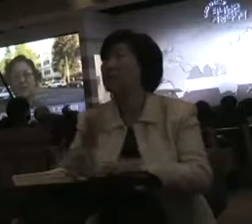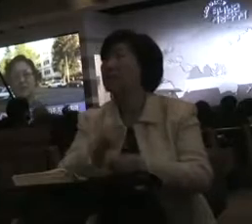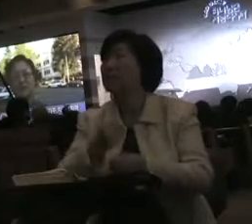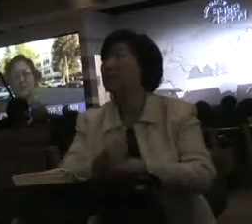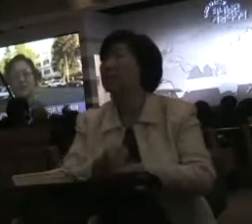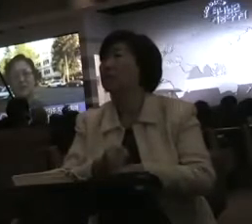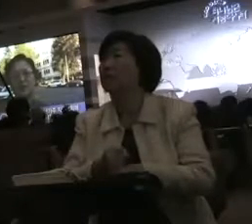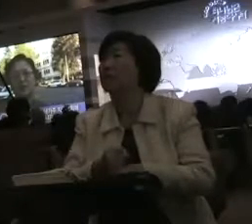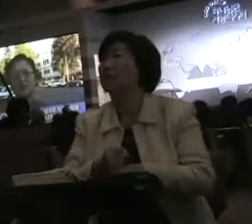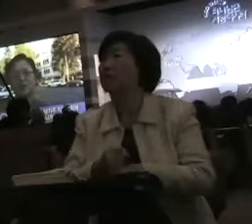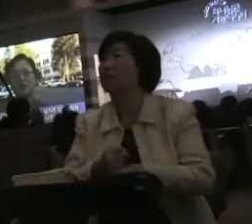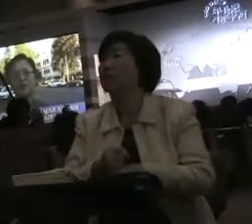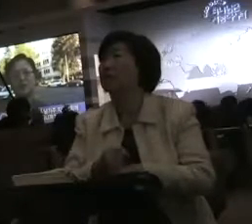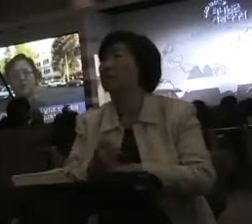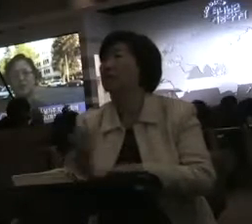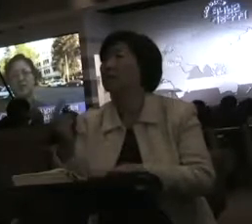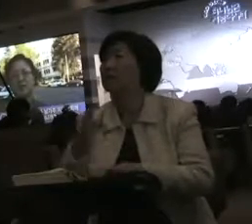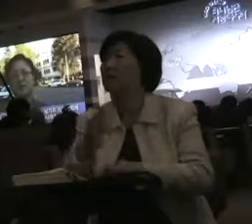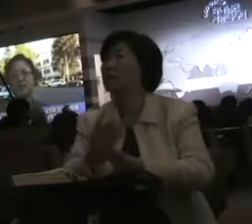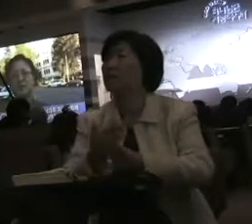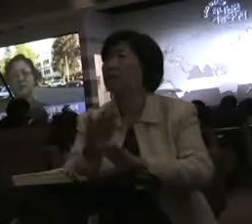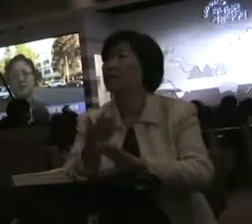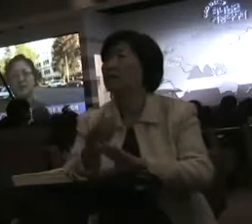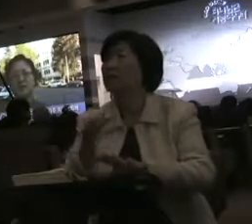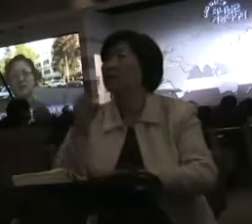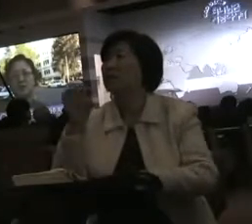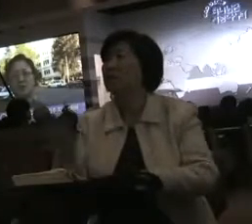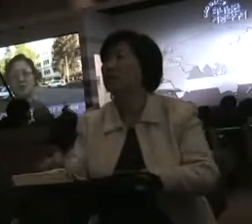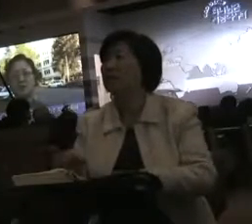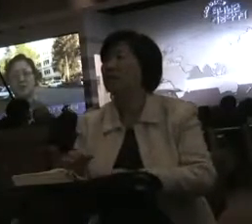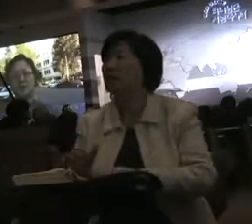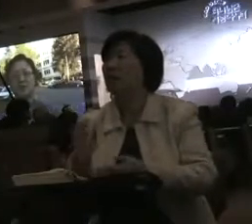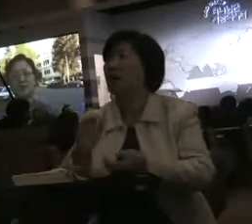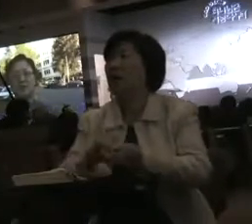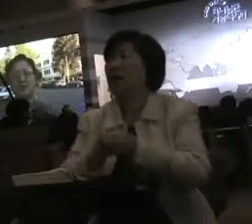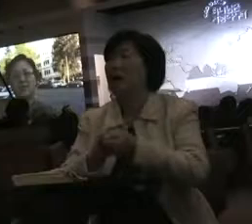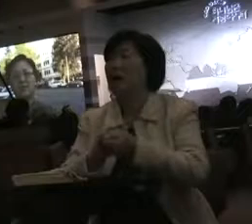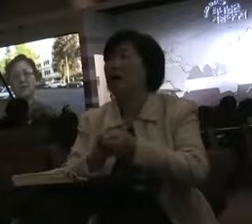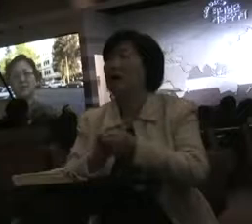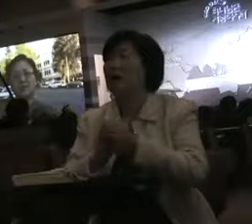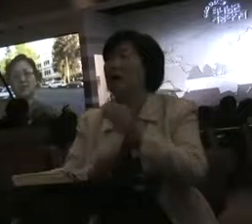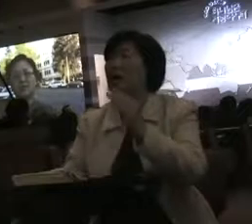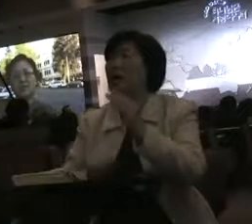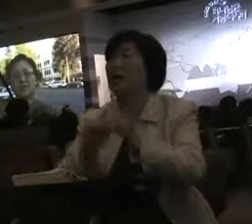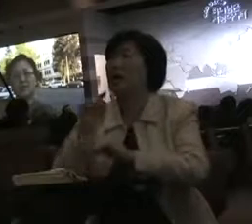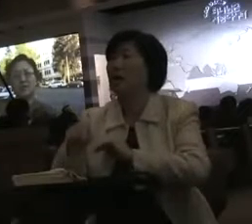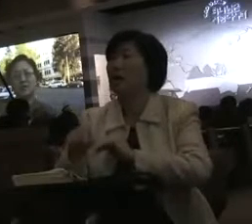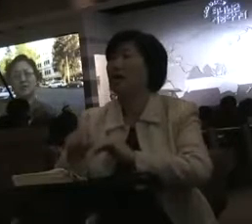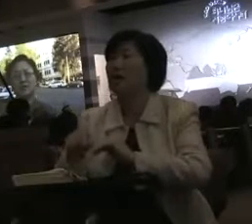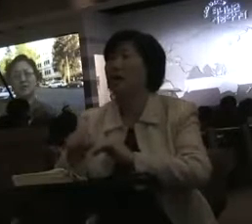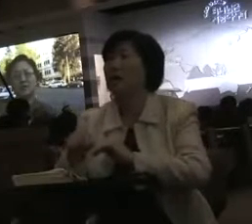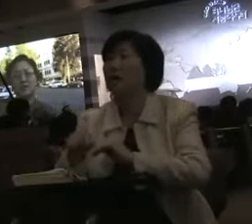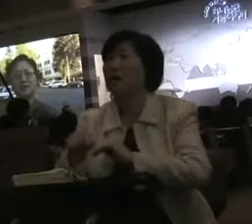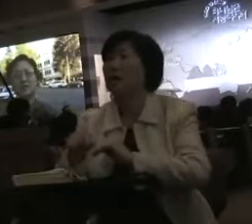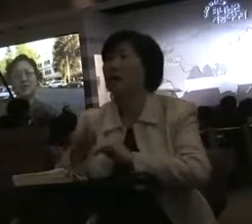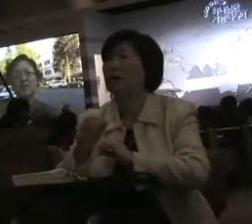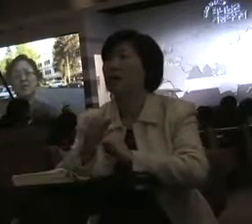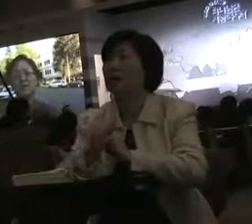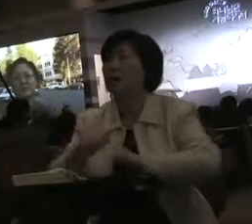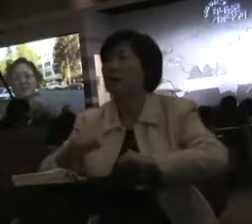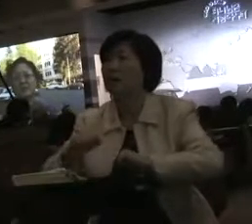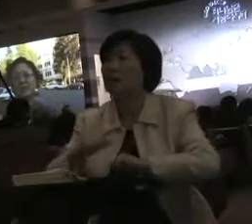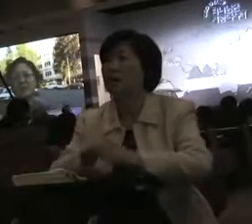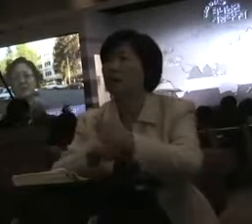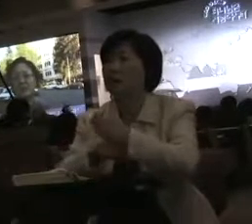사역이 또 다른 지역적인 한계를 뛰어넘어서 확장되는 그러한 것을